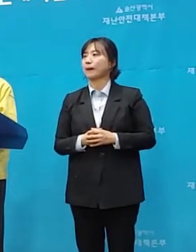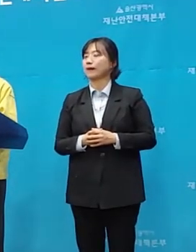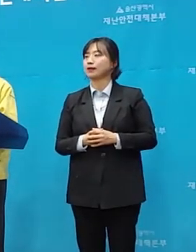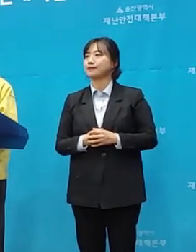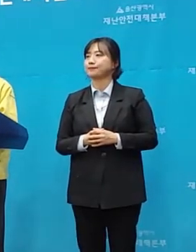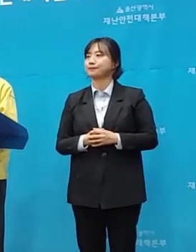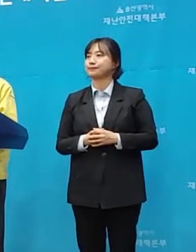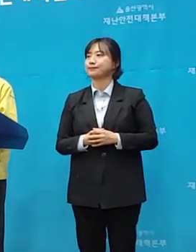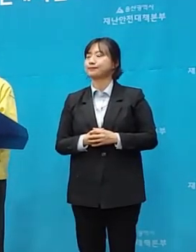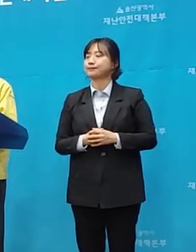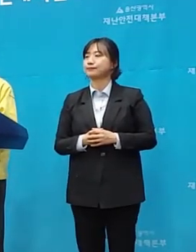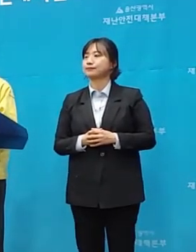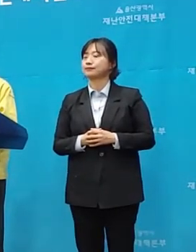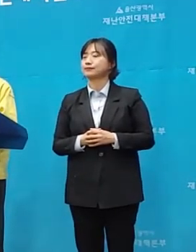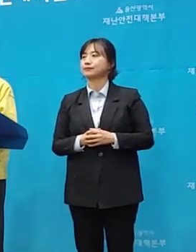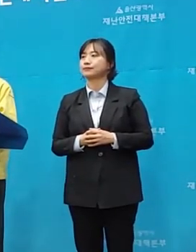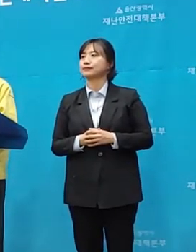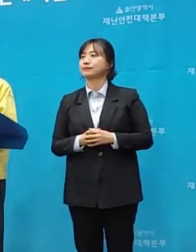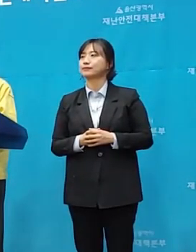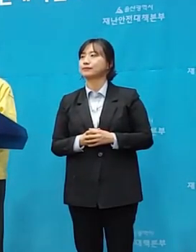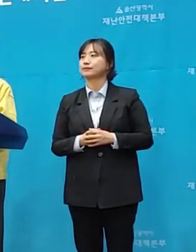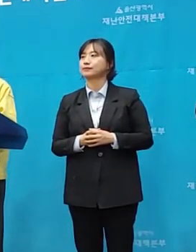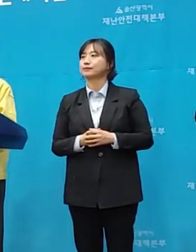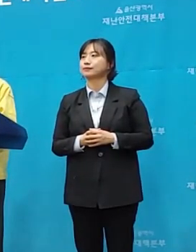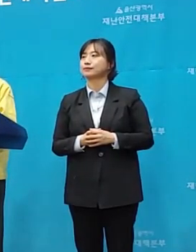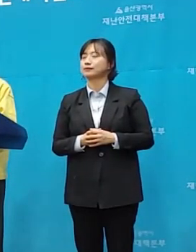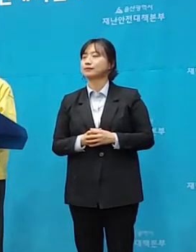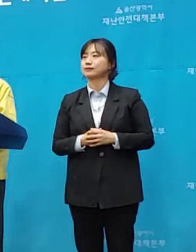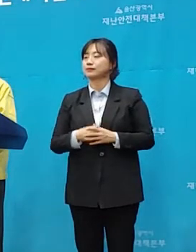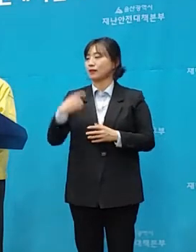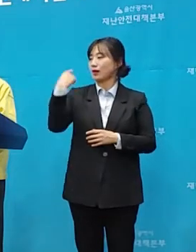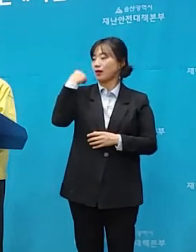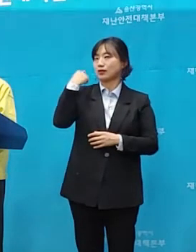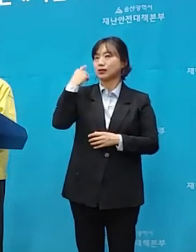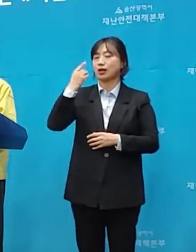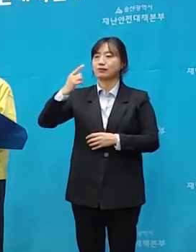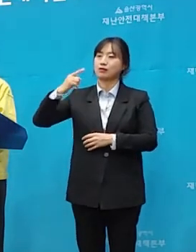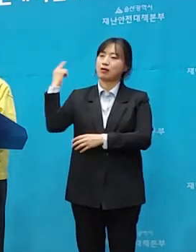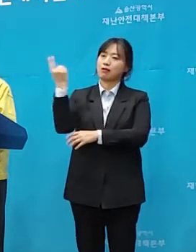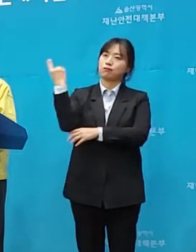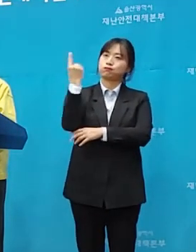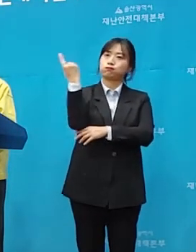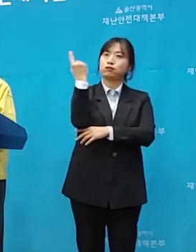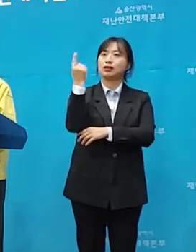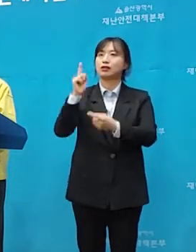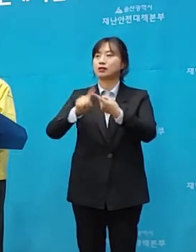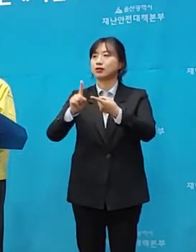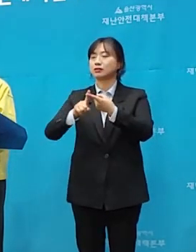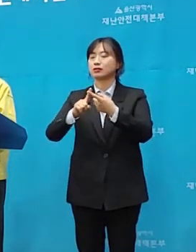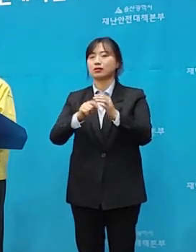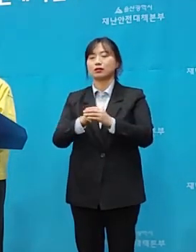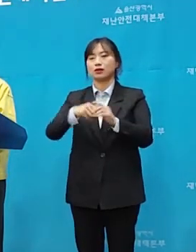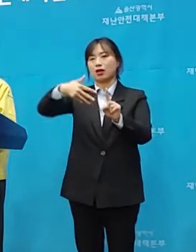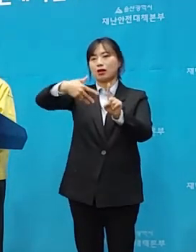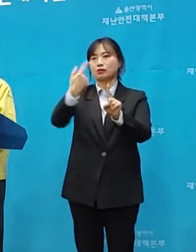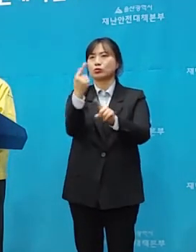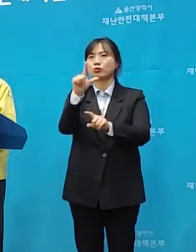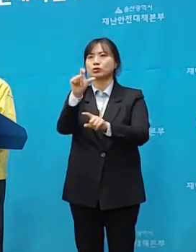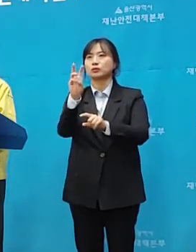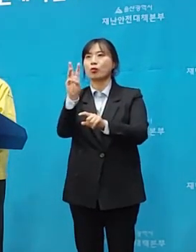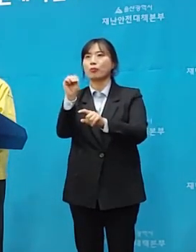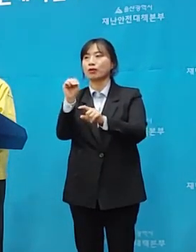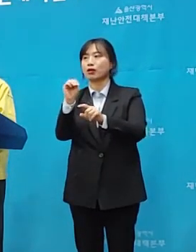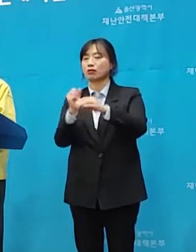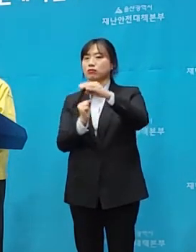저 TV조선 하동훈 기자라고 하는데요. 먼저 어저께 헬기 관련해서 초속 15m 뭐